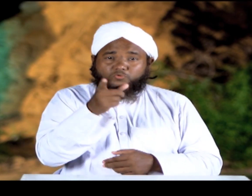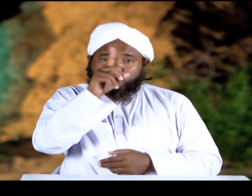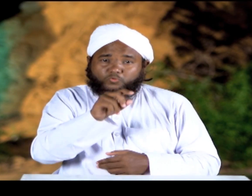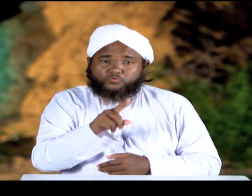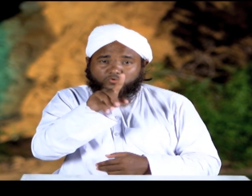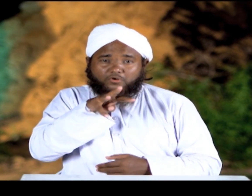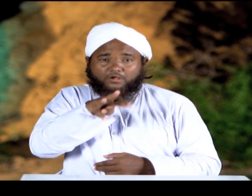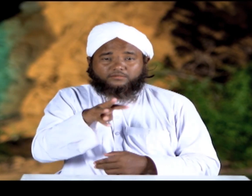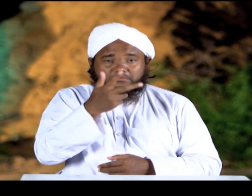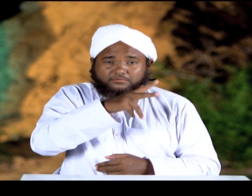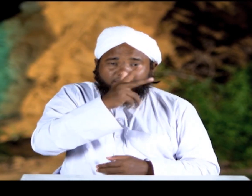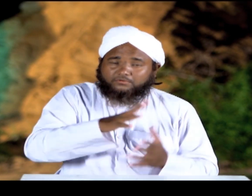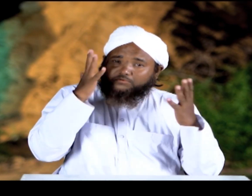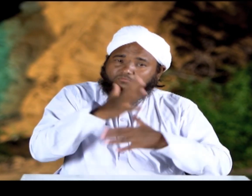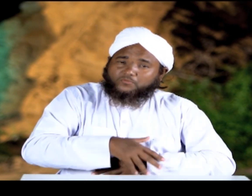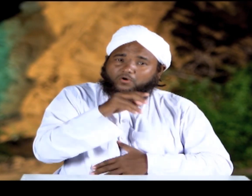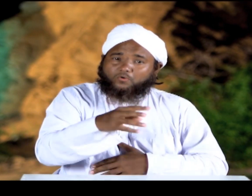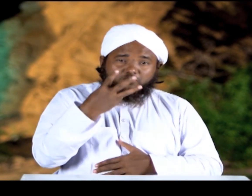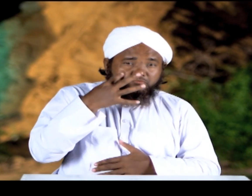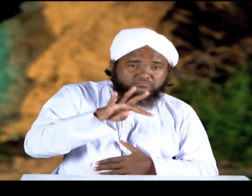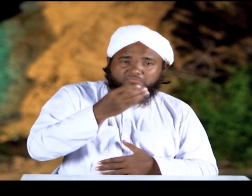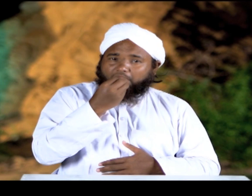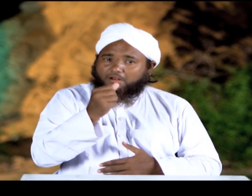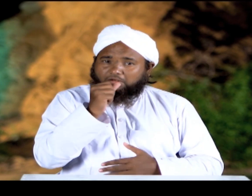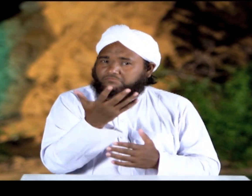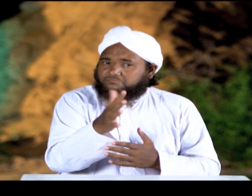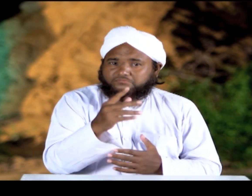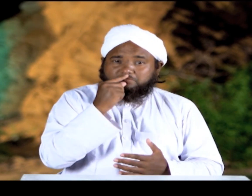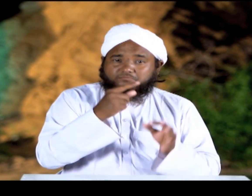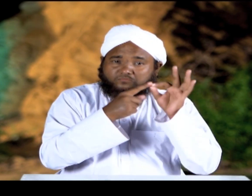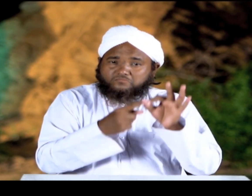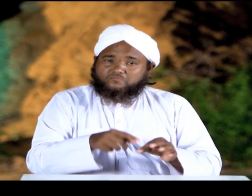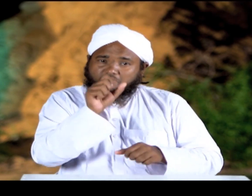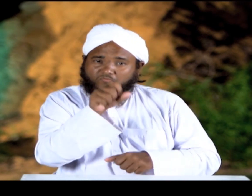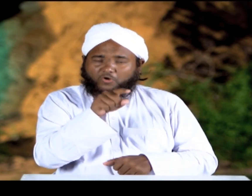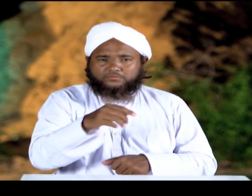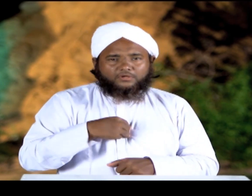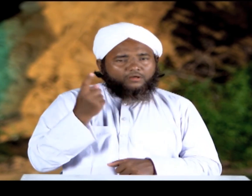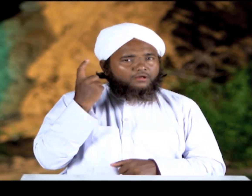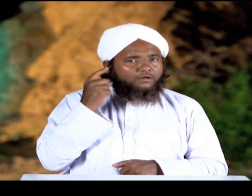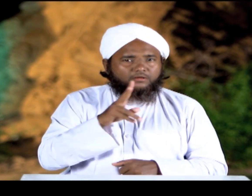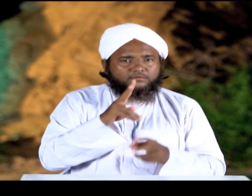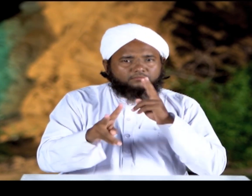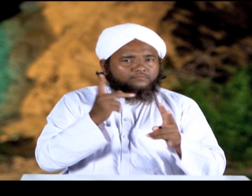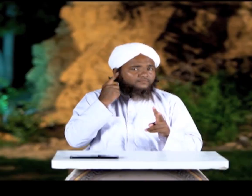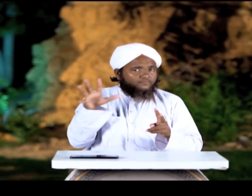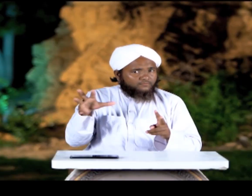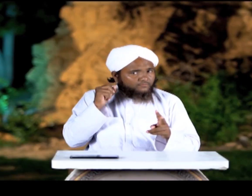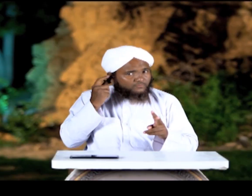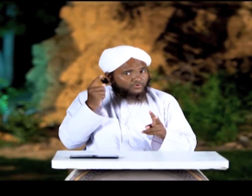ہیں اور کچھ کھائے پیے بغیر مسلسل 3 دن روزہ رکھتے ہیں۔ ان کی یہ باتیں سن کر میں بڑا حیران ہوا۔ اللہ پاک کی